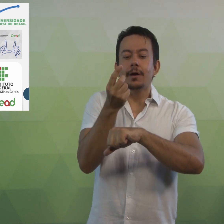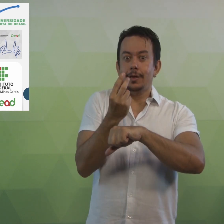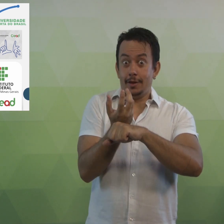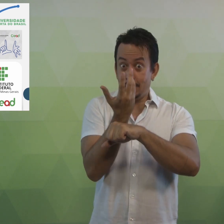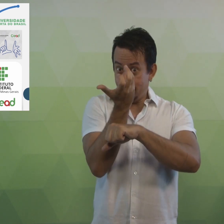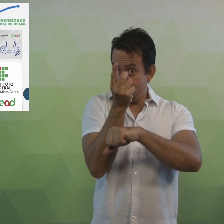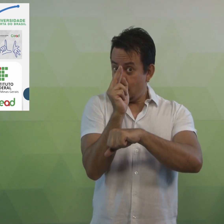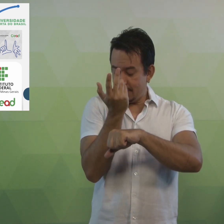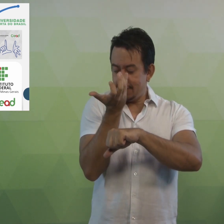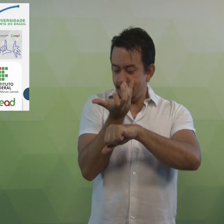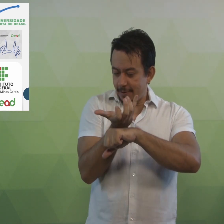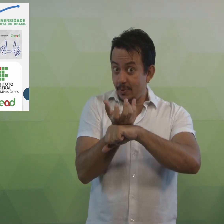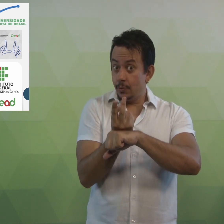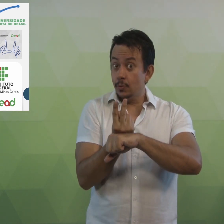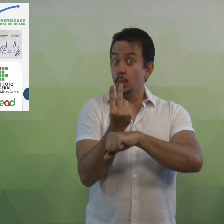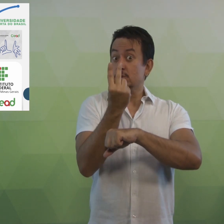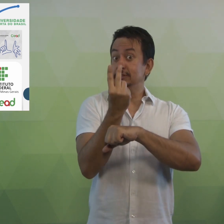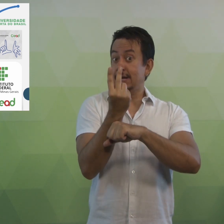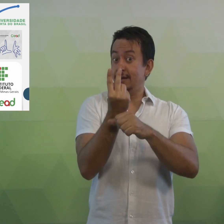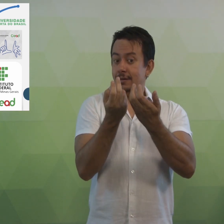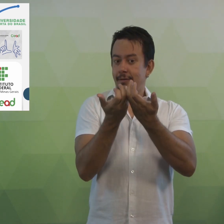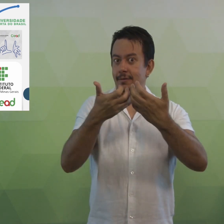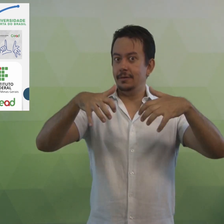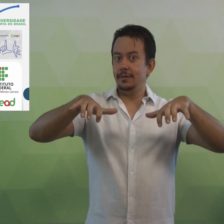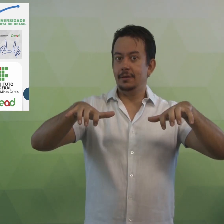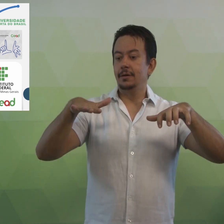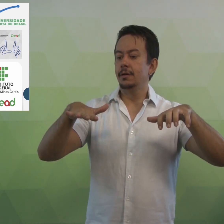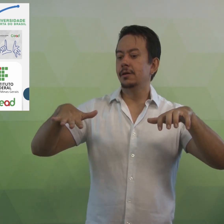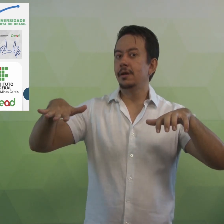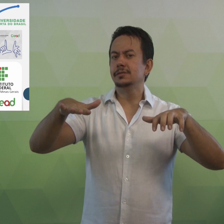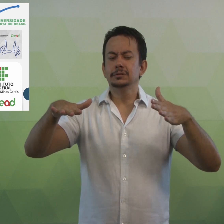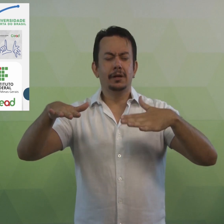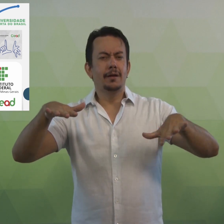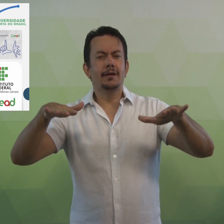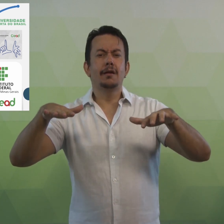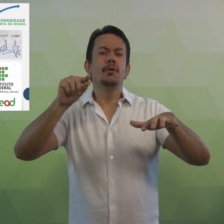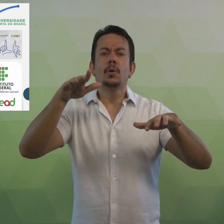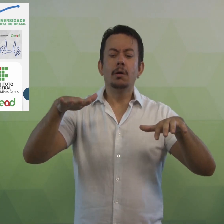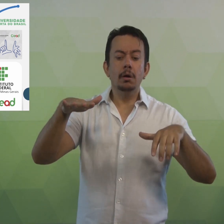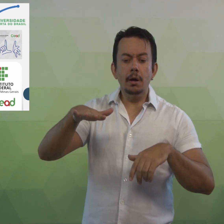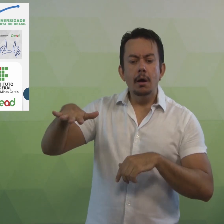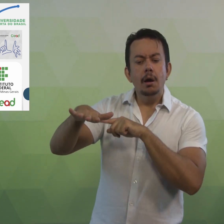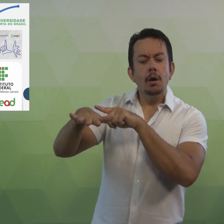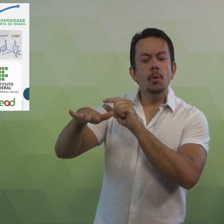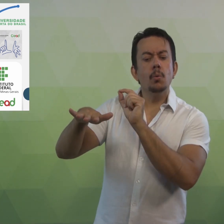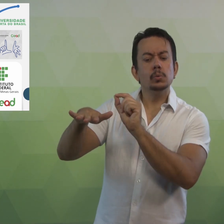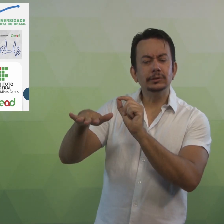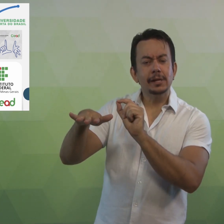disciplinas. Essas duas disciplinas, elas têm como foco duas abordagens.